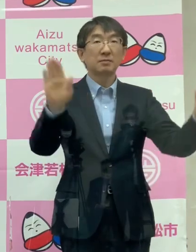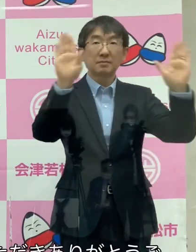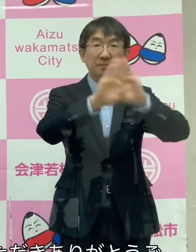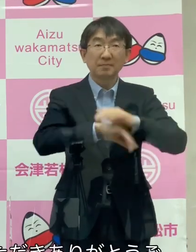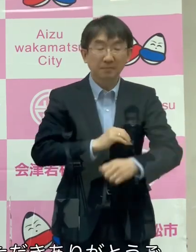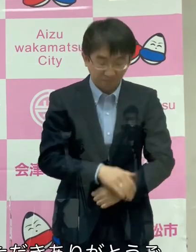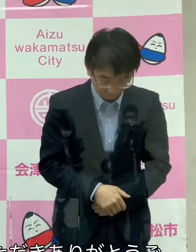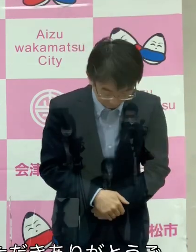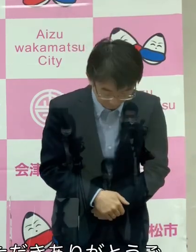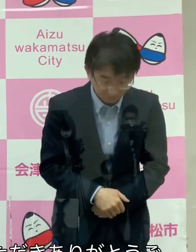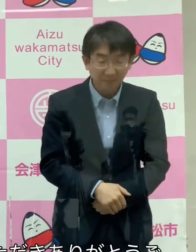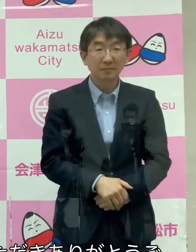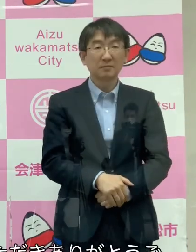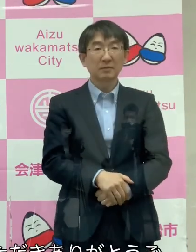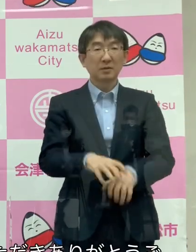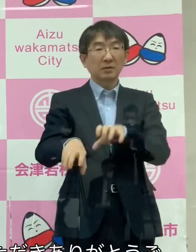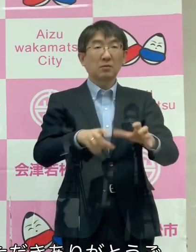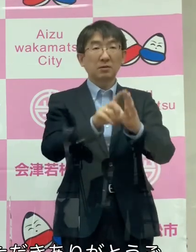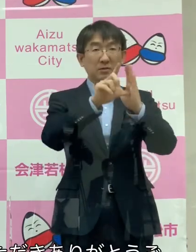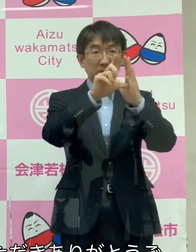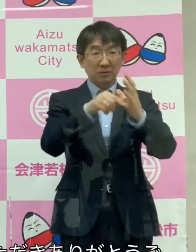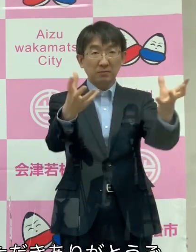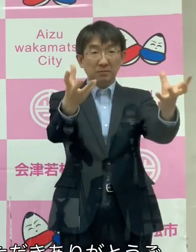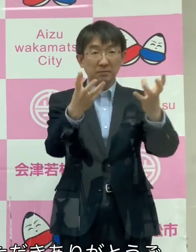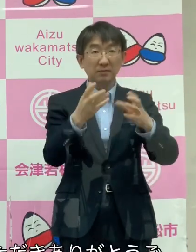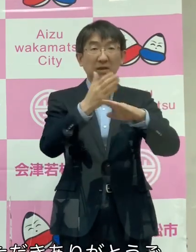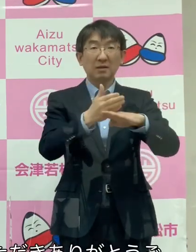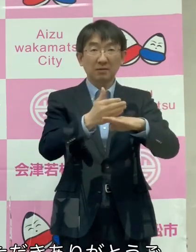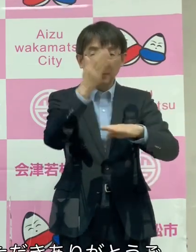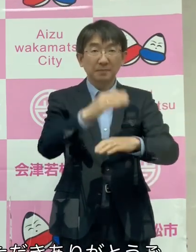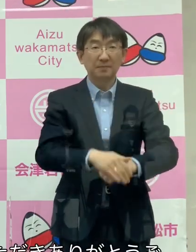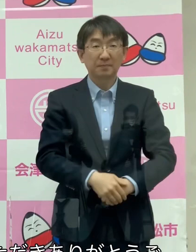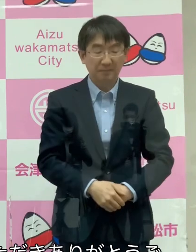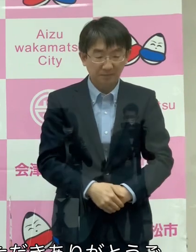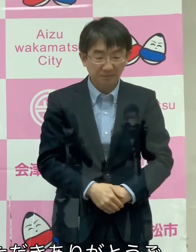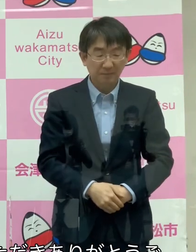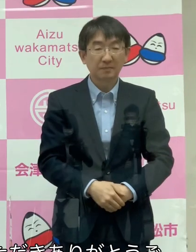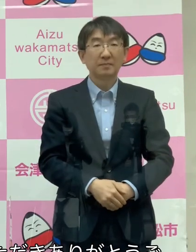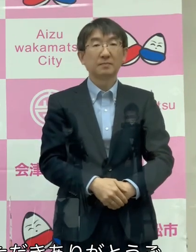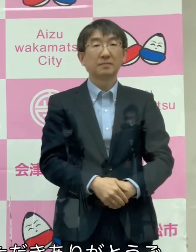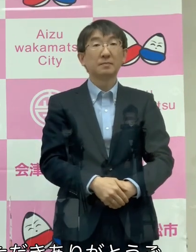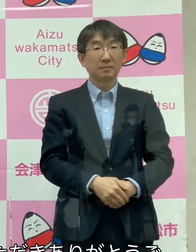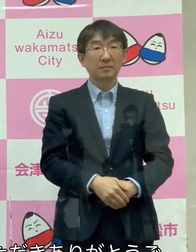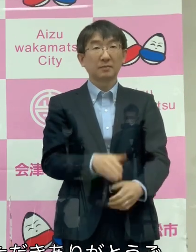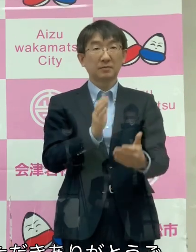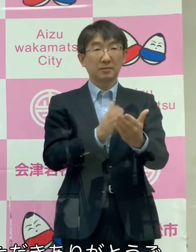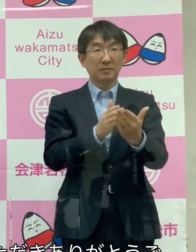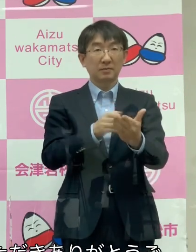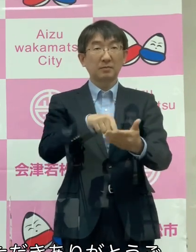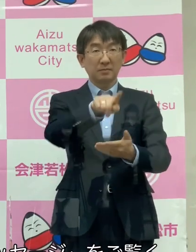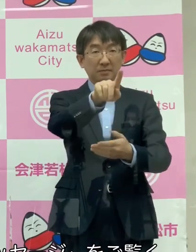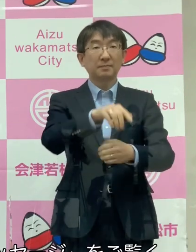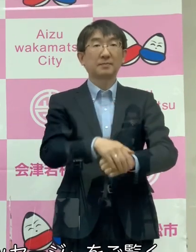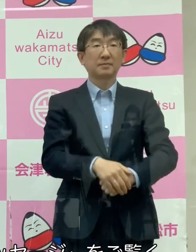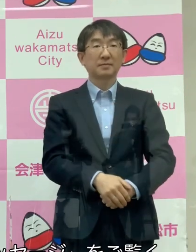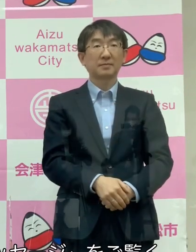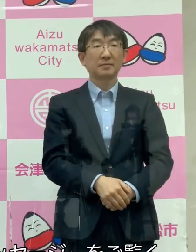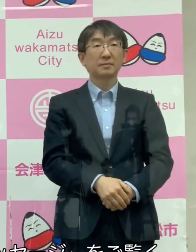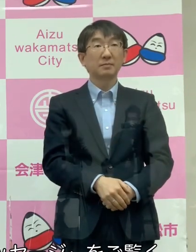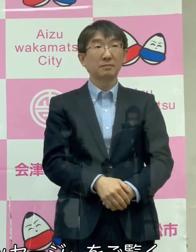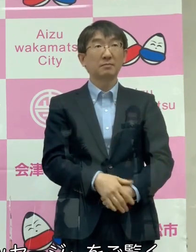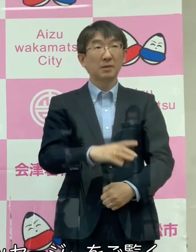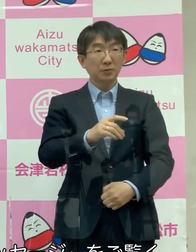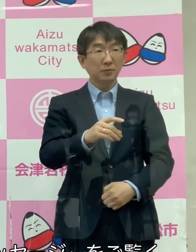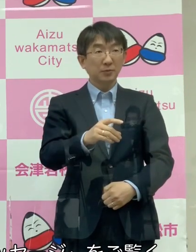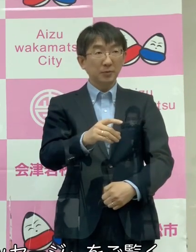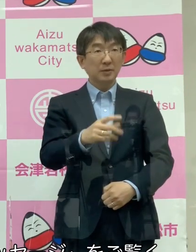ます。お忙しいところお越しいただきまして誠にありがとうございます。それでは説明をさせていただきます。まずお手